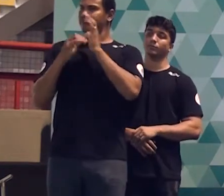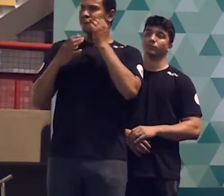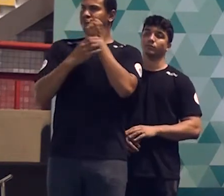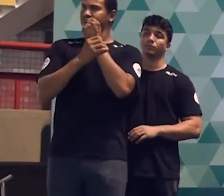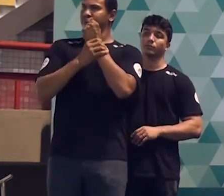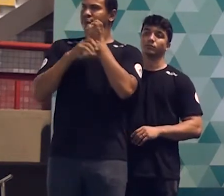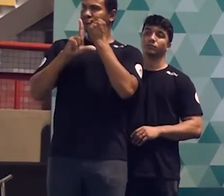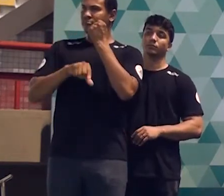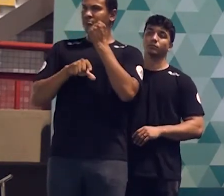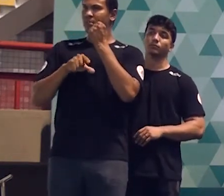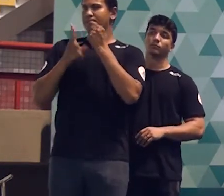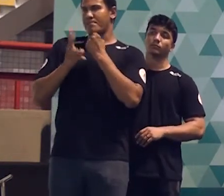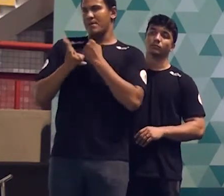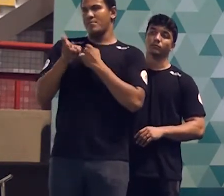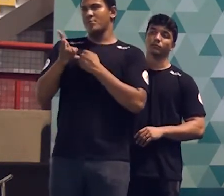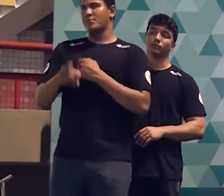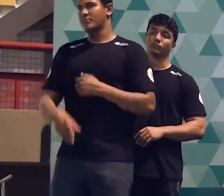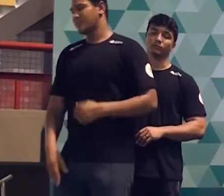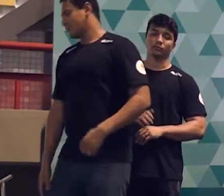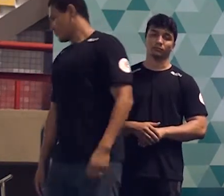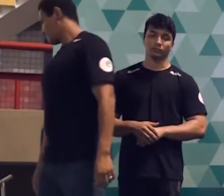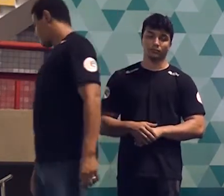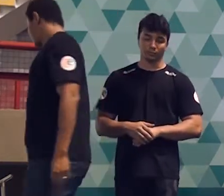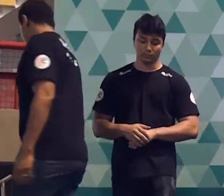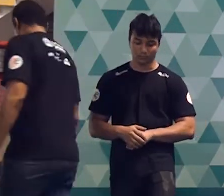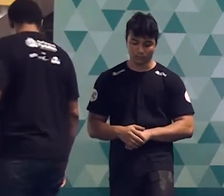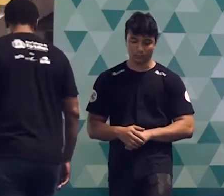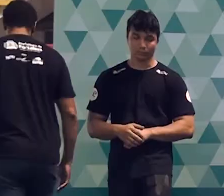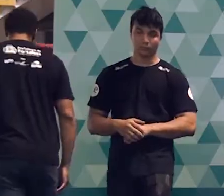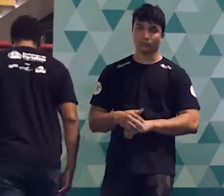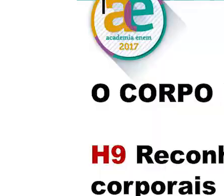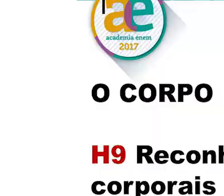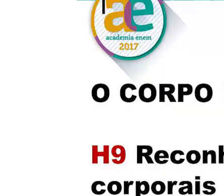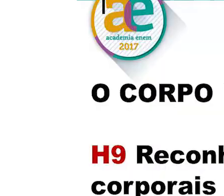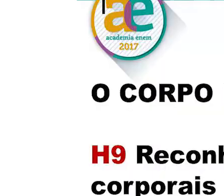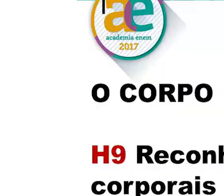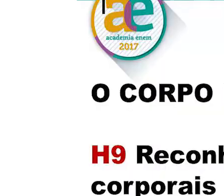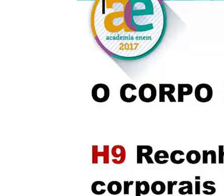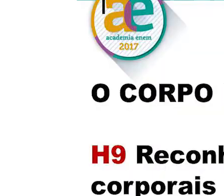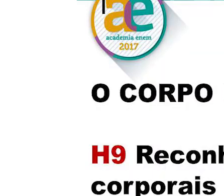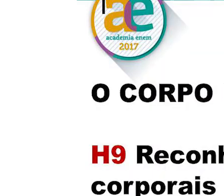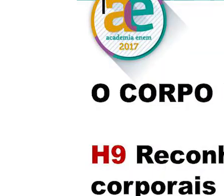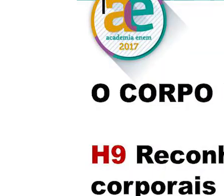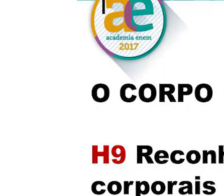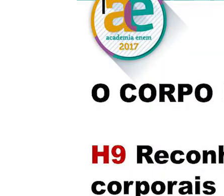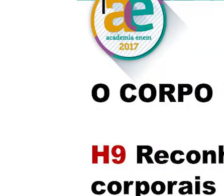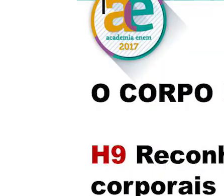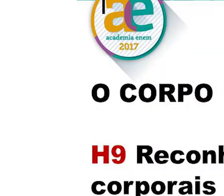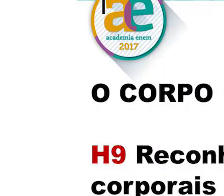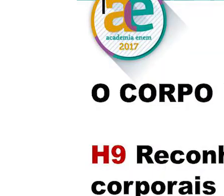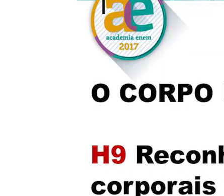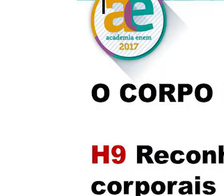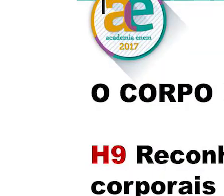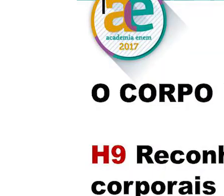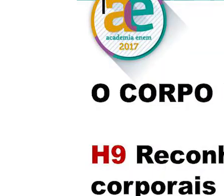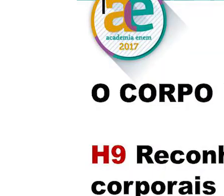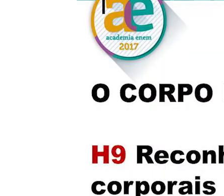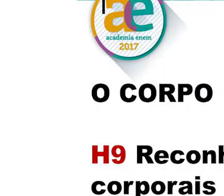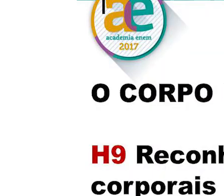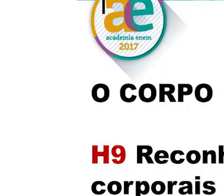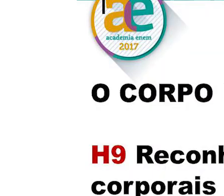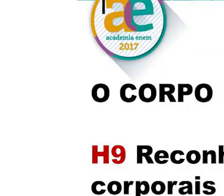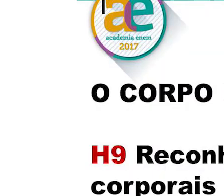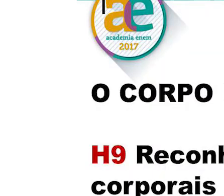essa essência permanece. Bom, o corpo fala. O que é que diz a habilidade 9? A habilidade